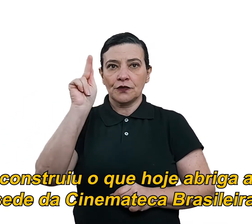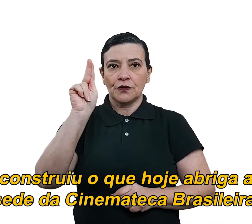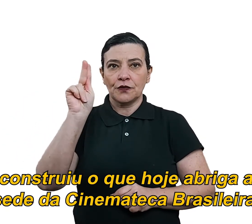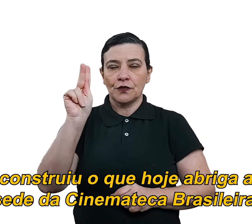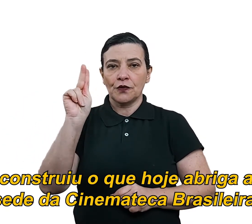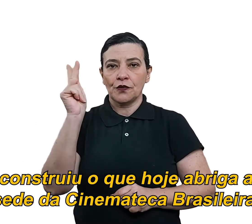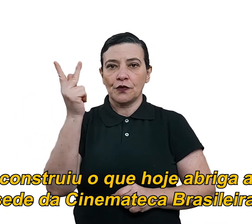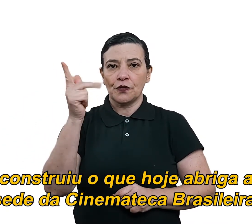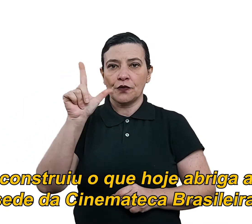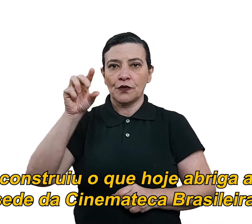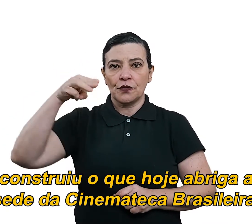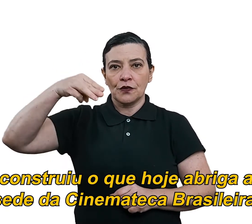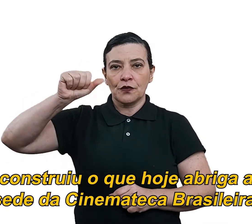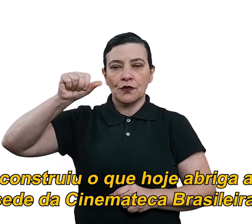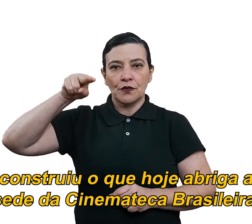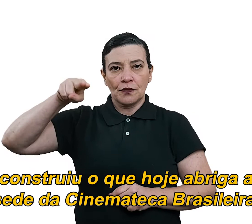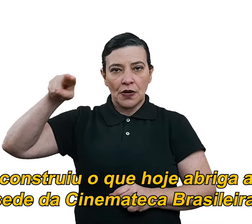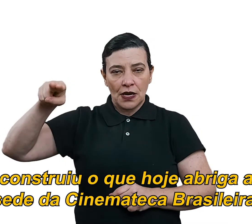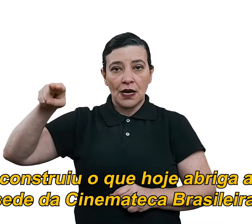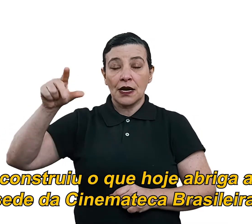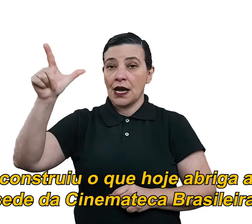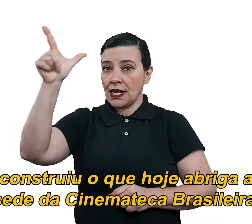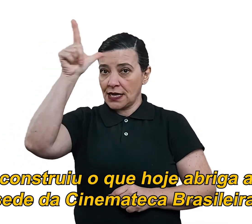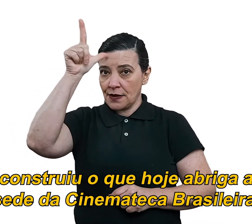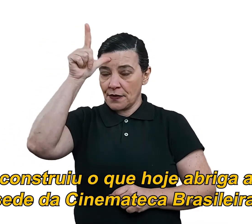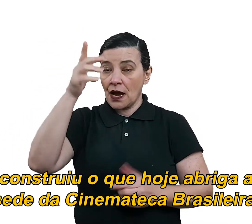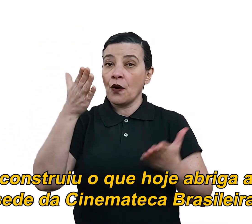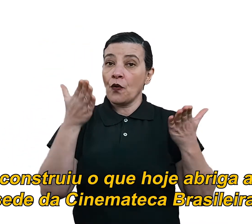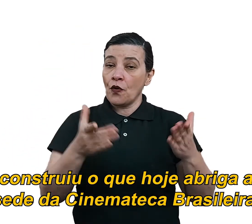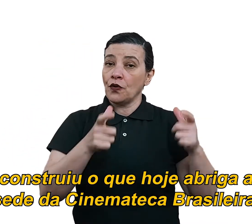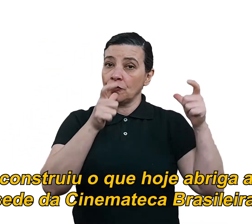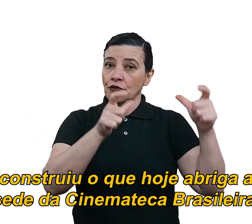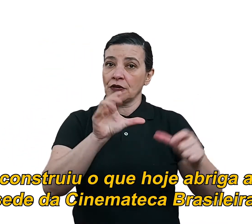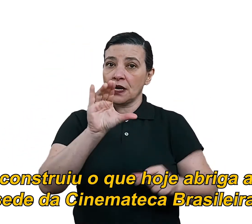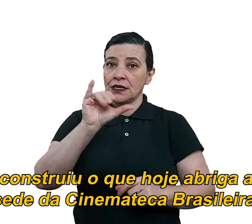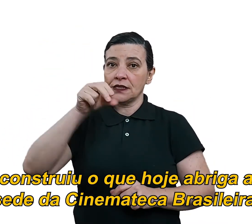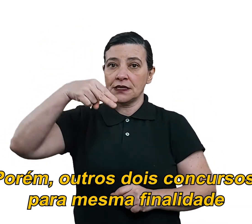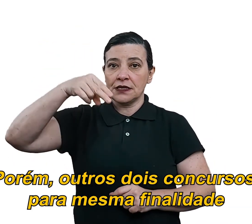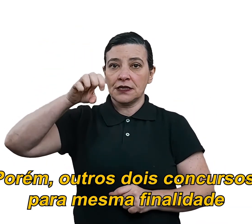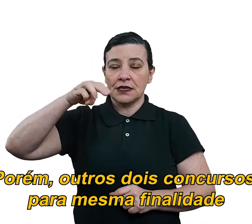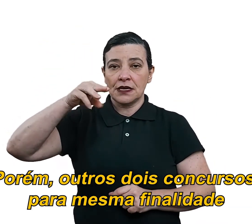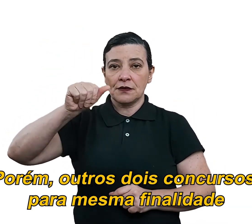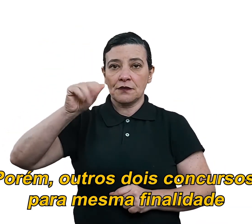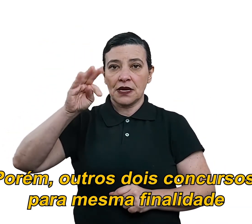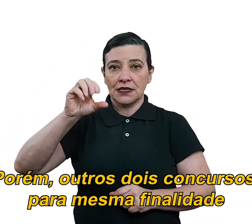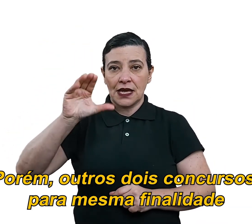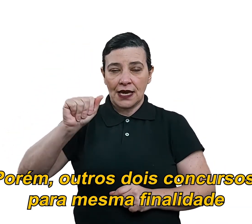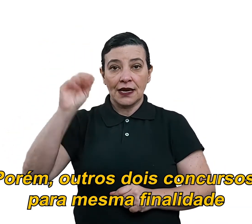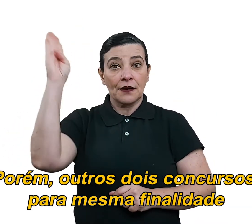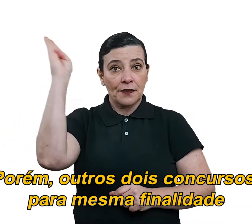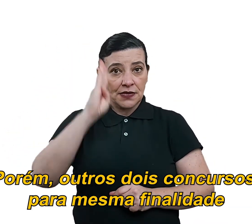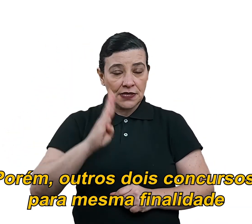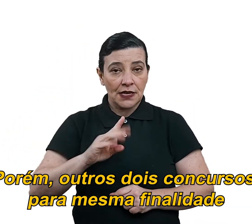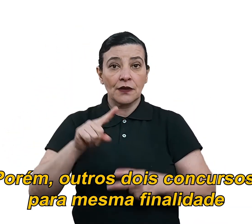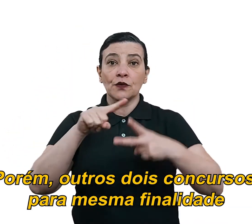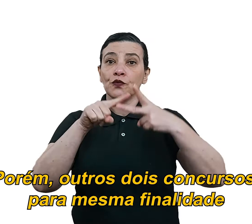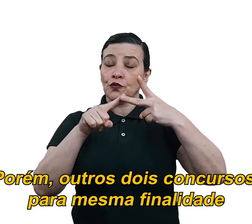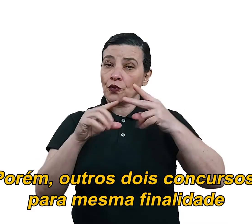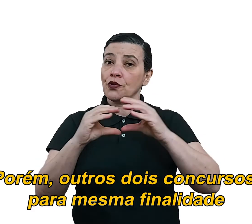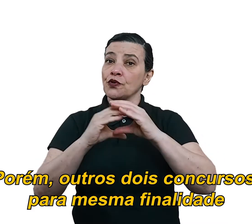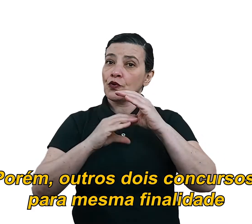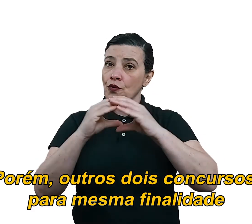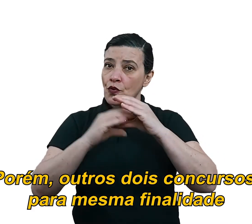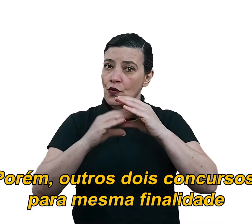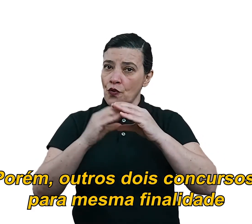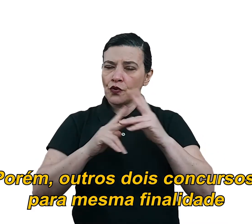alemã. Construído, hoje abriga a sede da Cinemateca Brasileira. Porém, outros 2